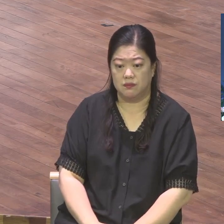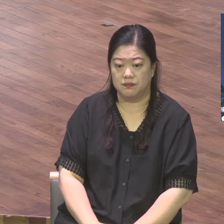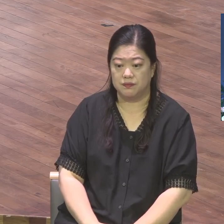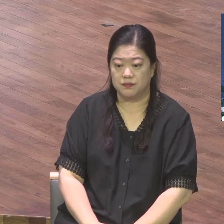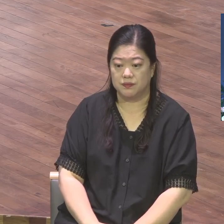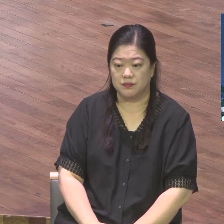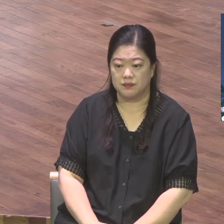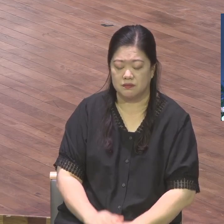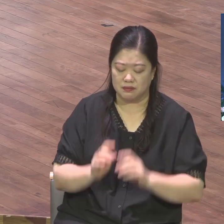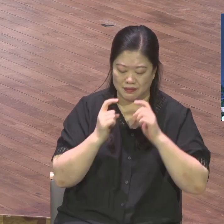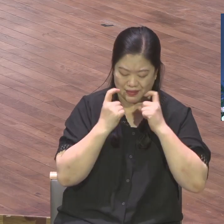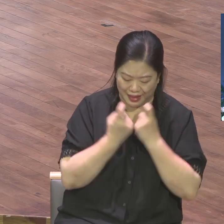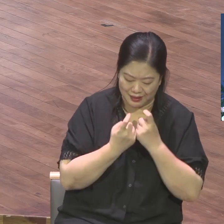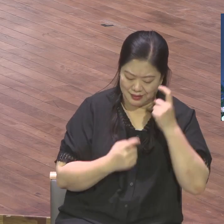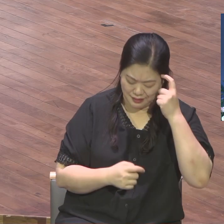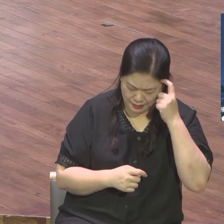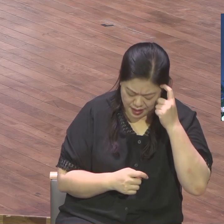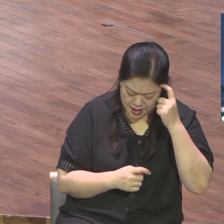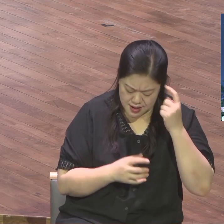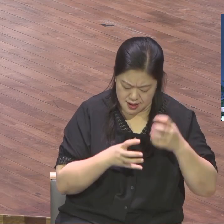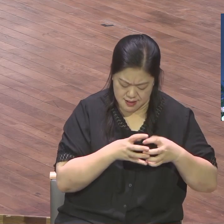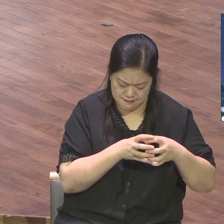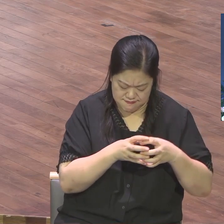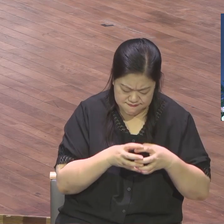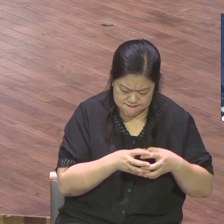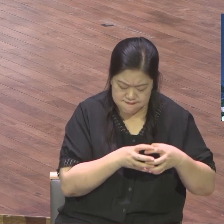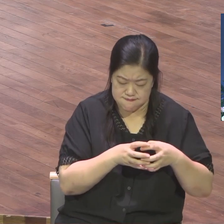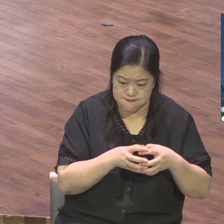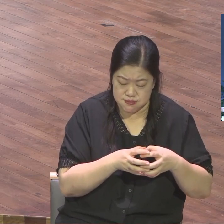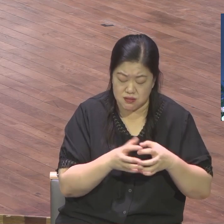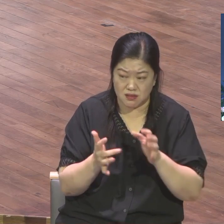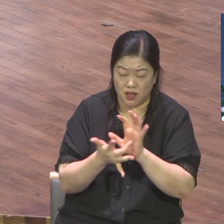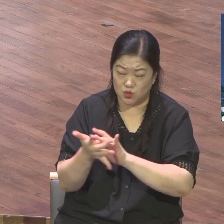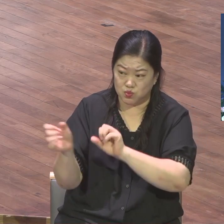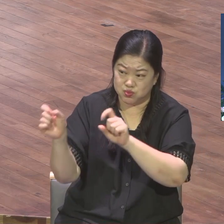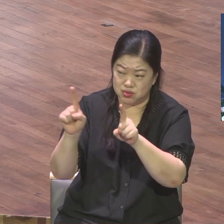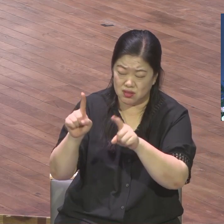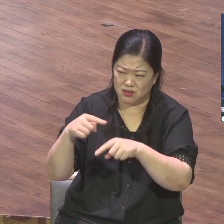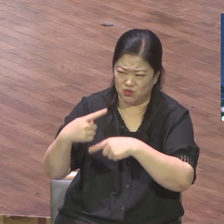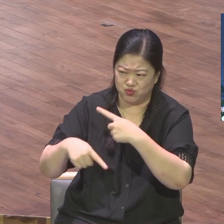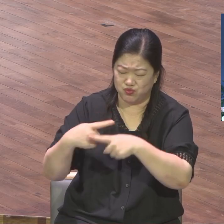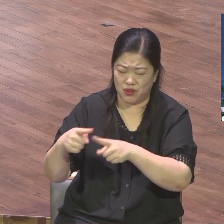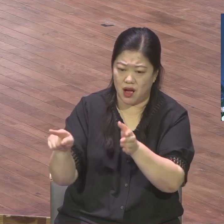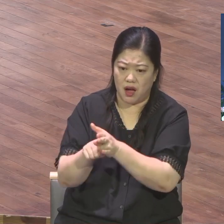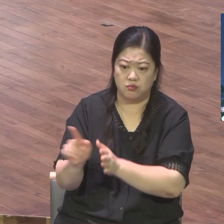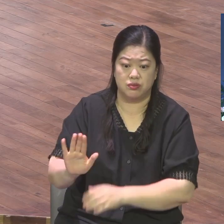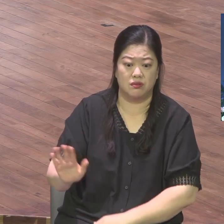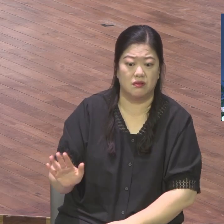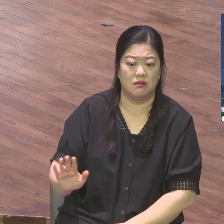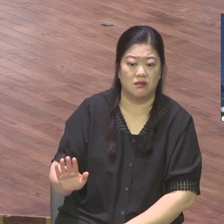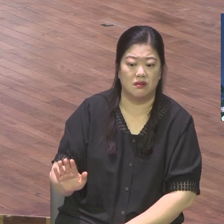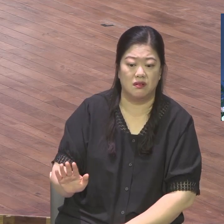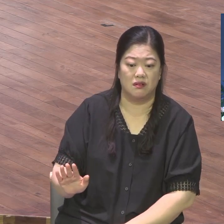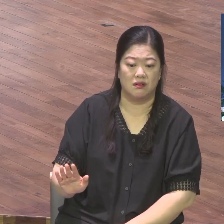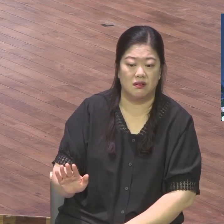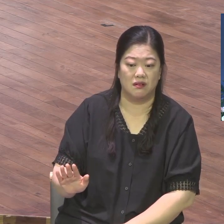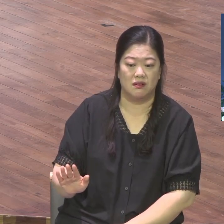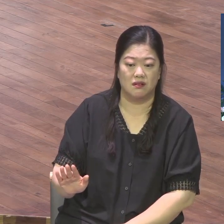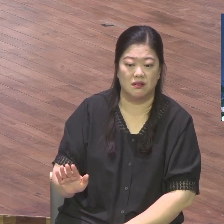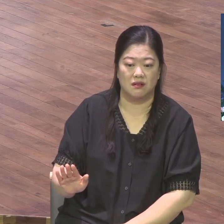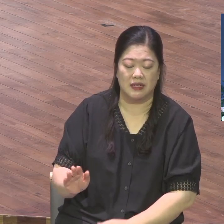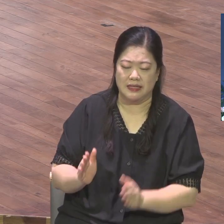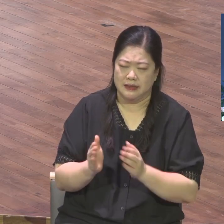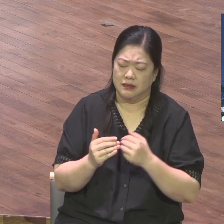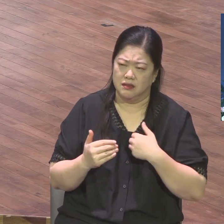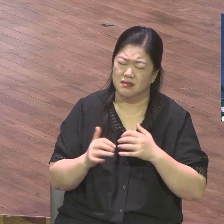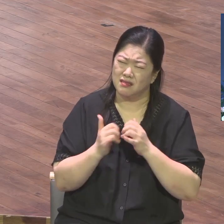딱 잡혀있어요. 그러니까 어떻게 해요? 변화가 없지요. 왜 믿음이 안 자라는 줄 아세요? 자기 생각에